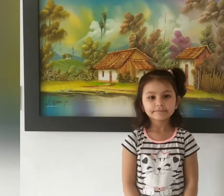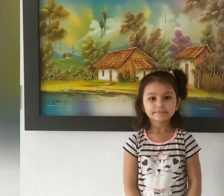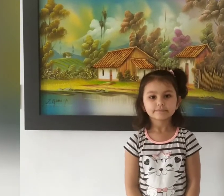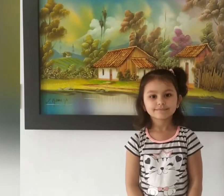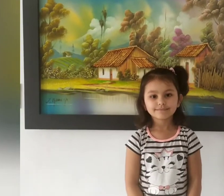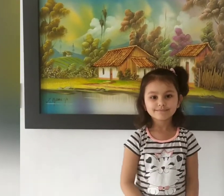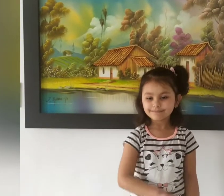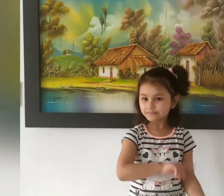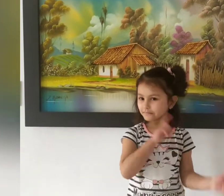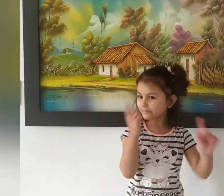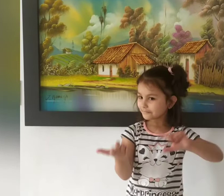Azul.